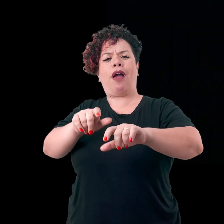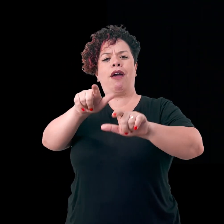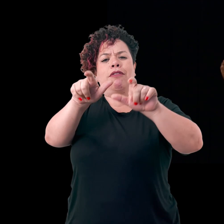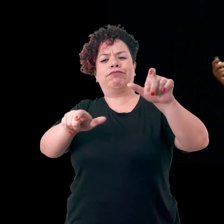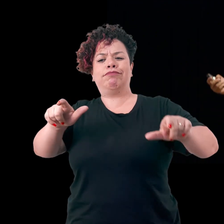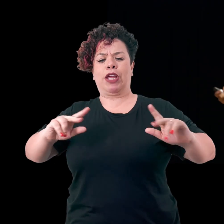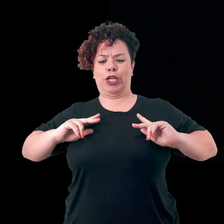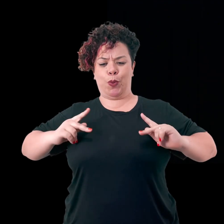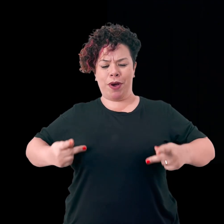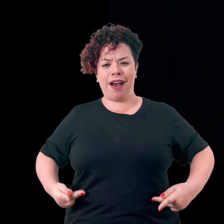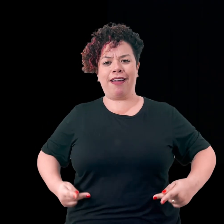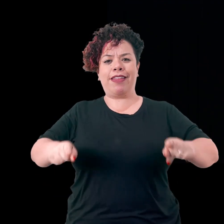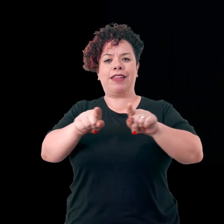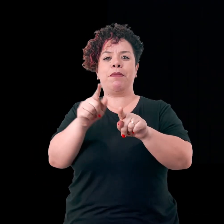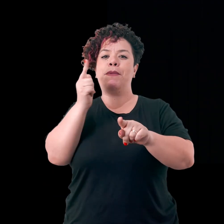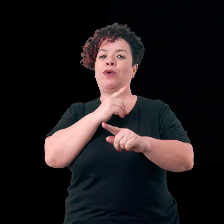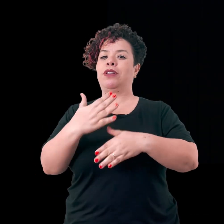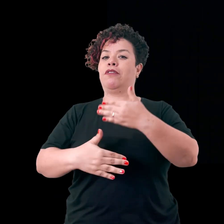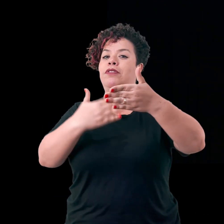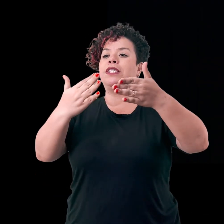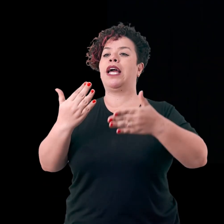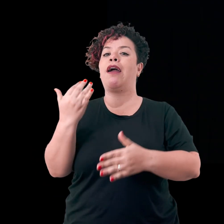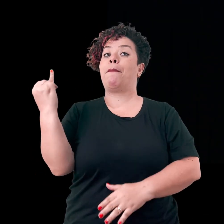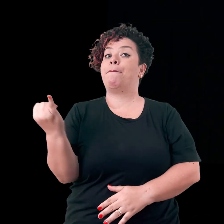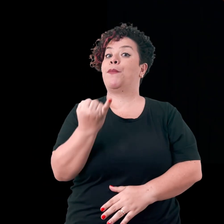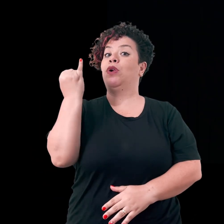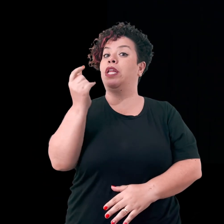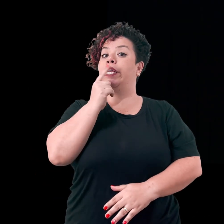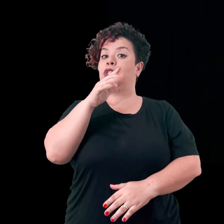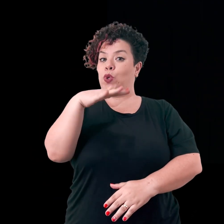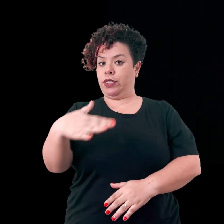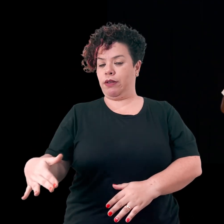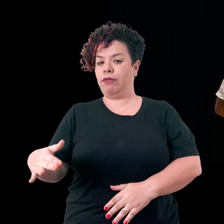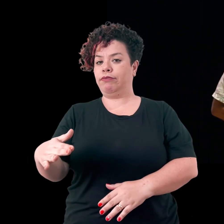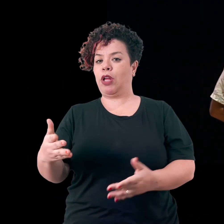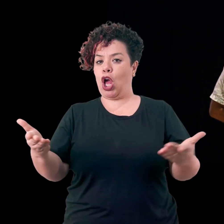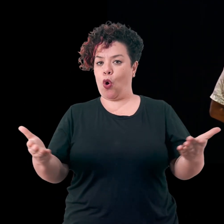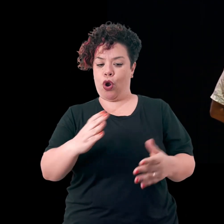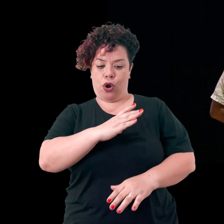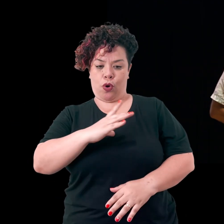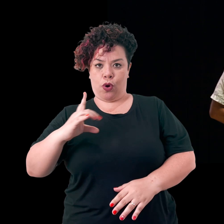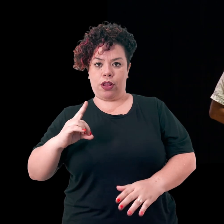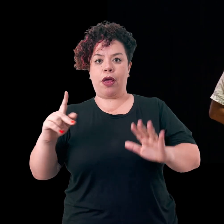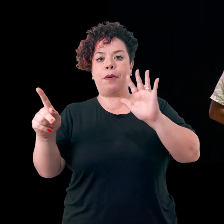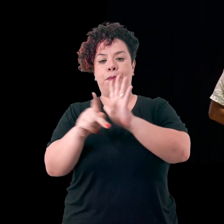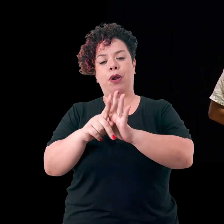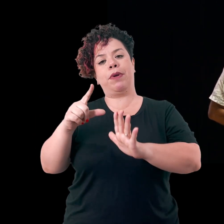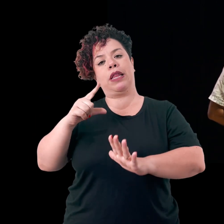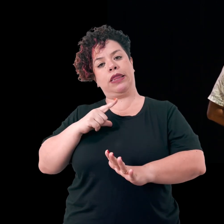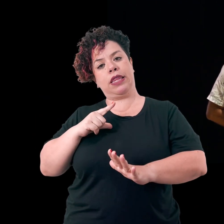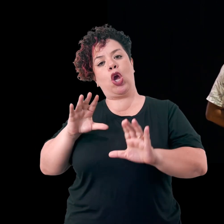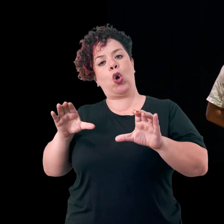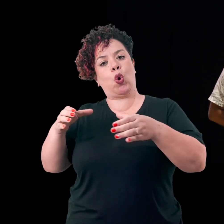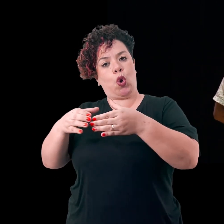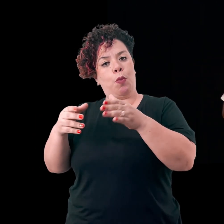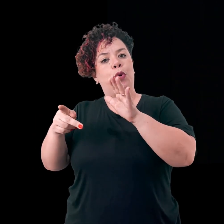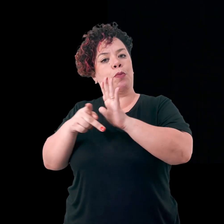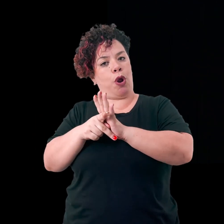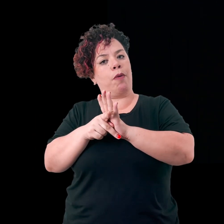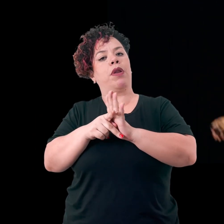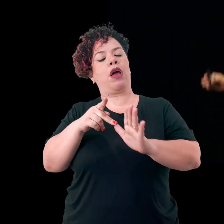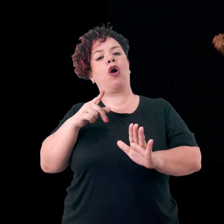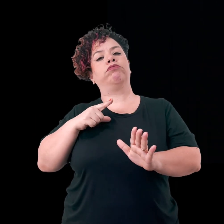consiga avançar entendendo o papel do oceano. Ela vem sendo coordenada pela Comissão Oceanográfica Intergovernamental